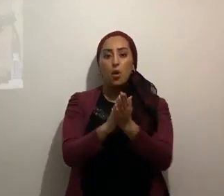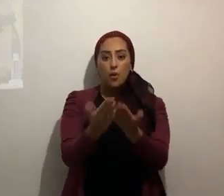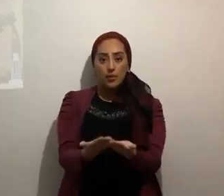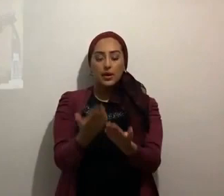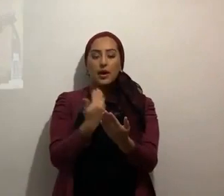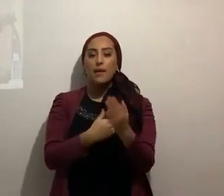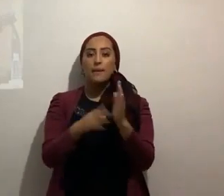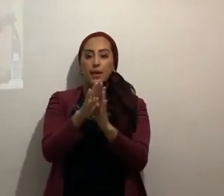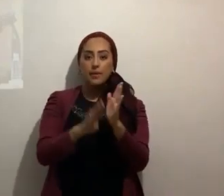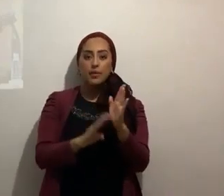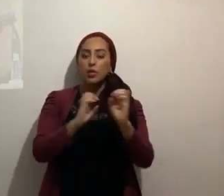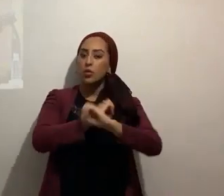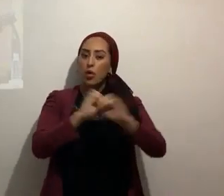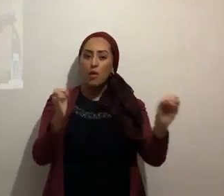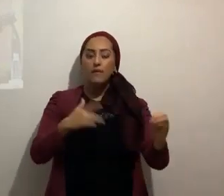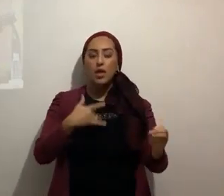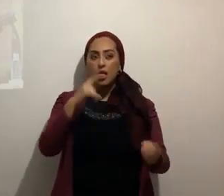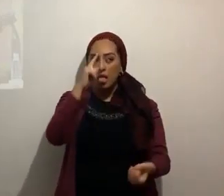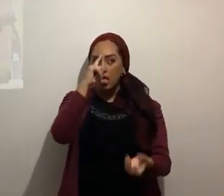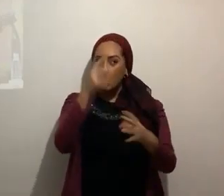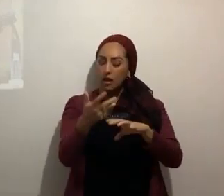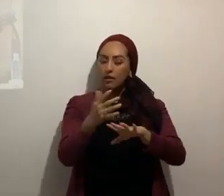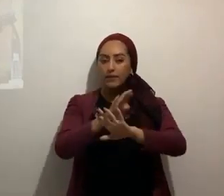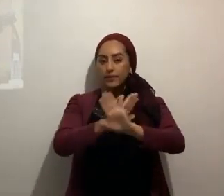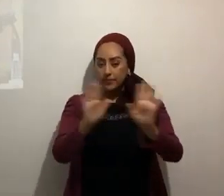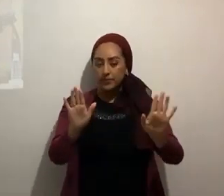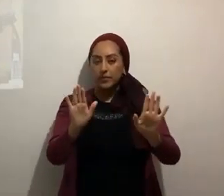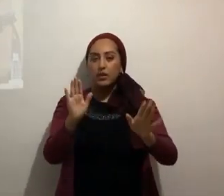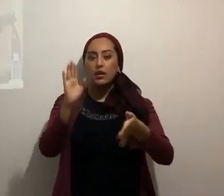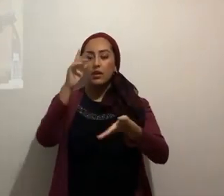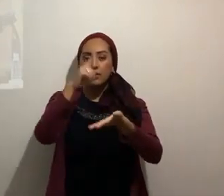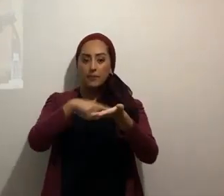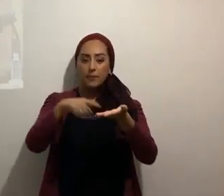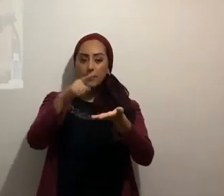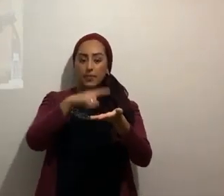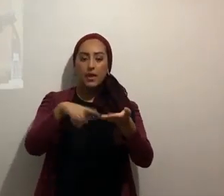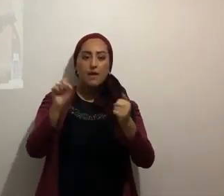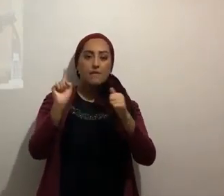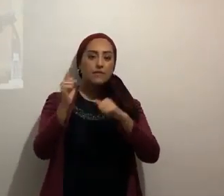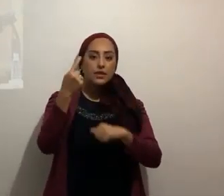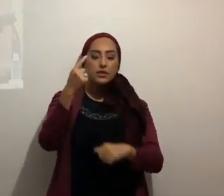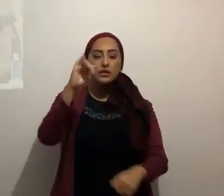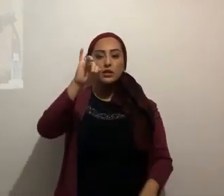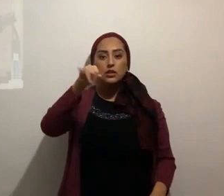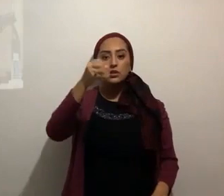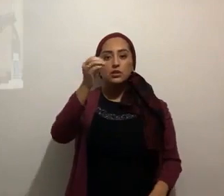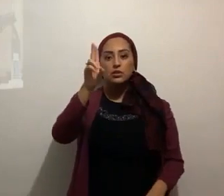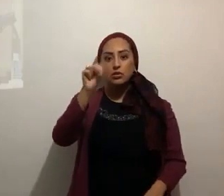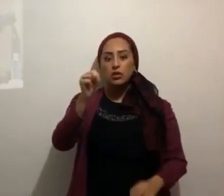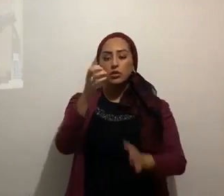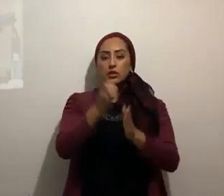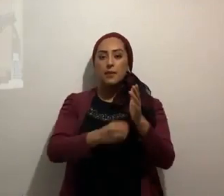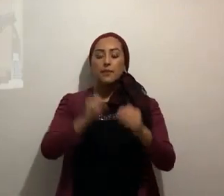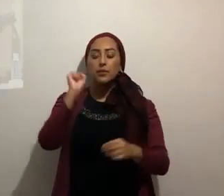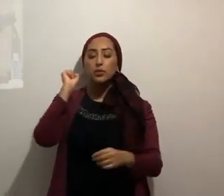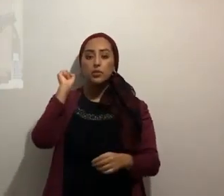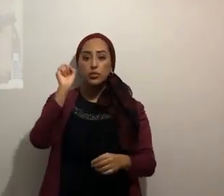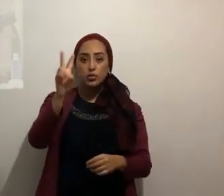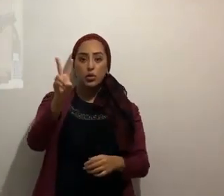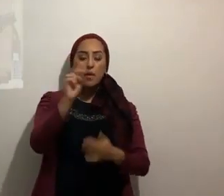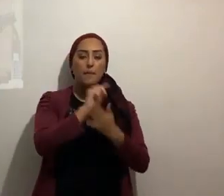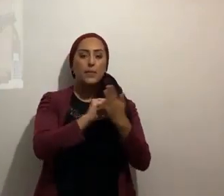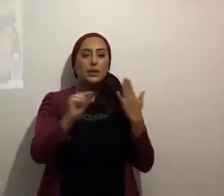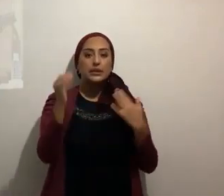Biblia para que nadie se vaya a confundir. Vamos a ver la primera carta de Juan, capítulo 2,